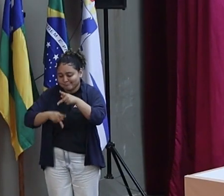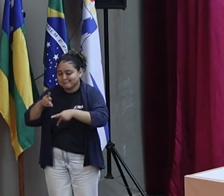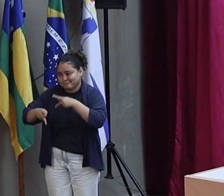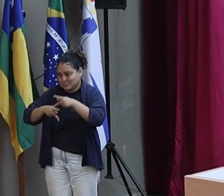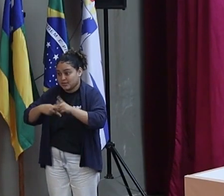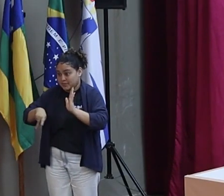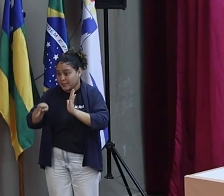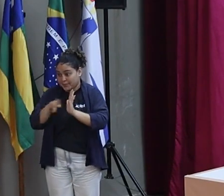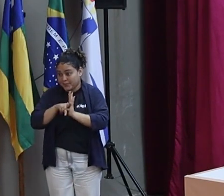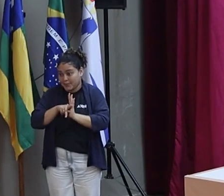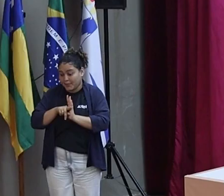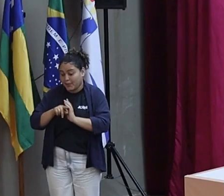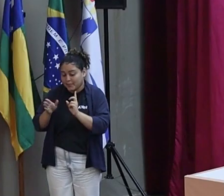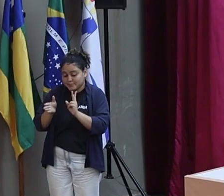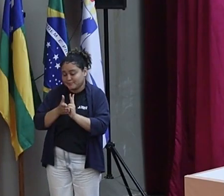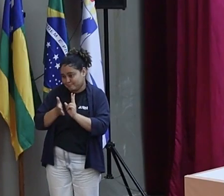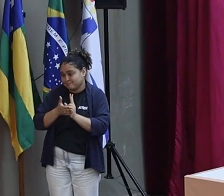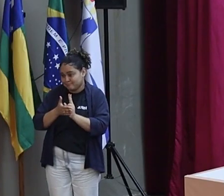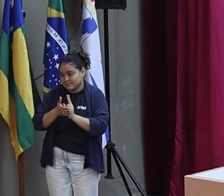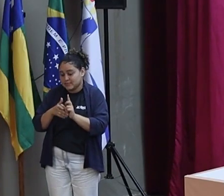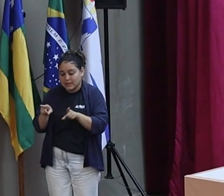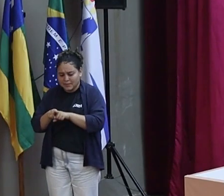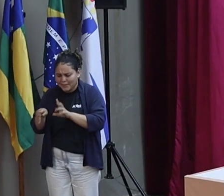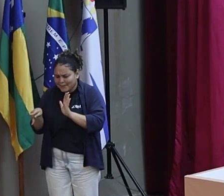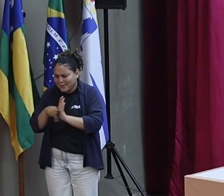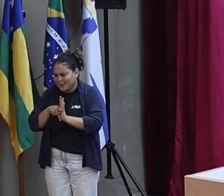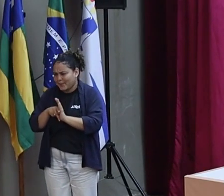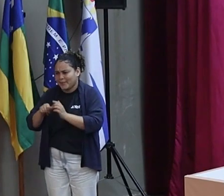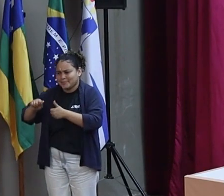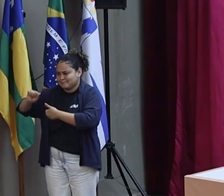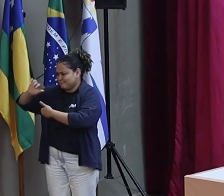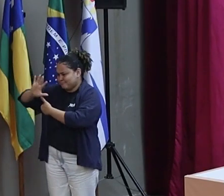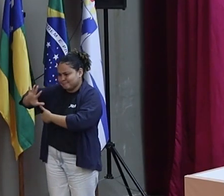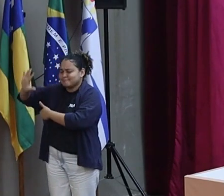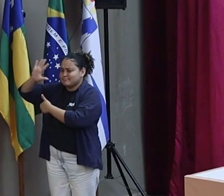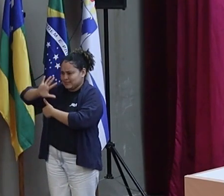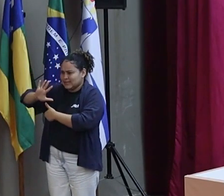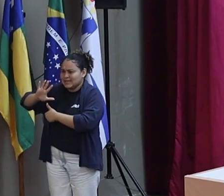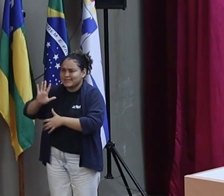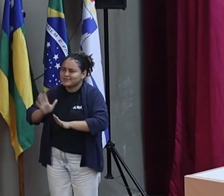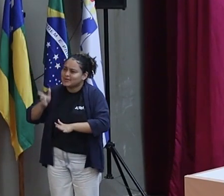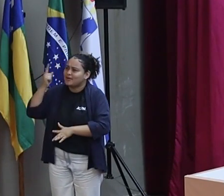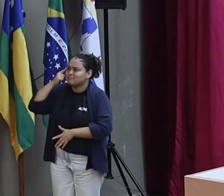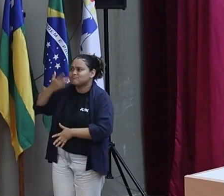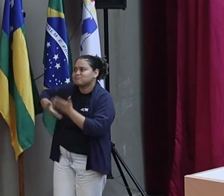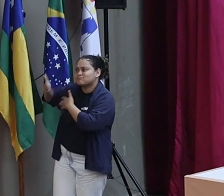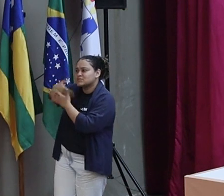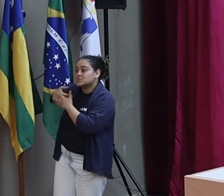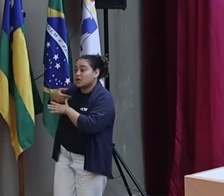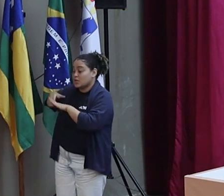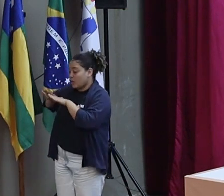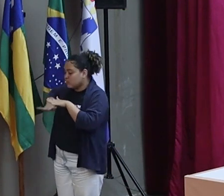muito próprio nosso, dos povos originários, muito próprio nosso da América Latina, não é? A educação popular foi pensada na época da